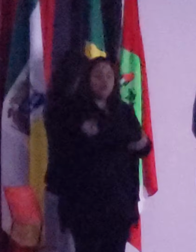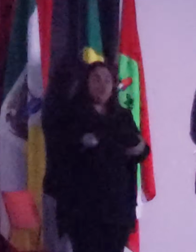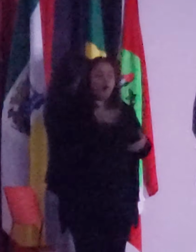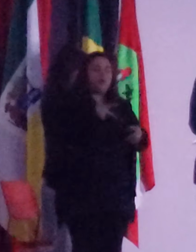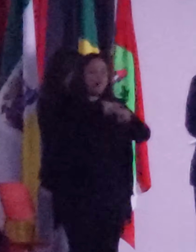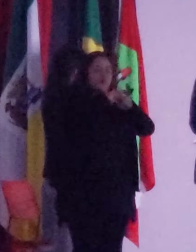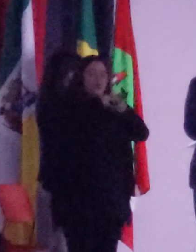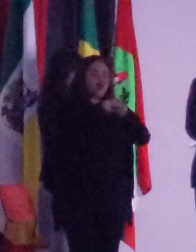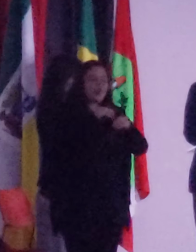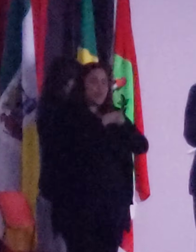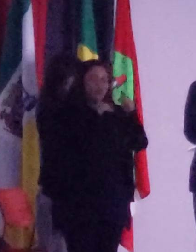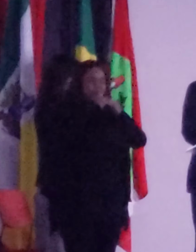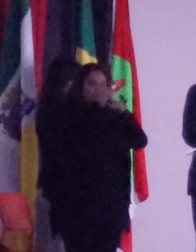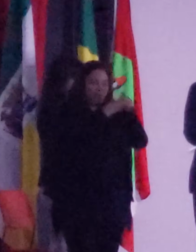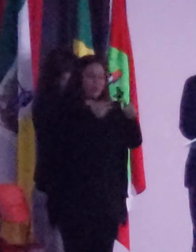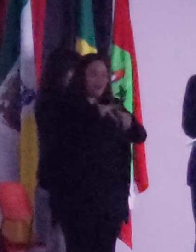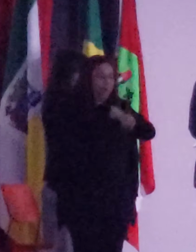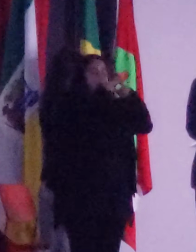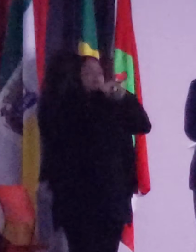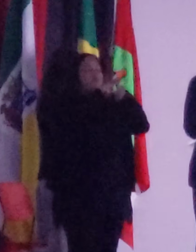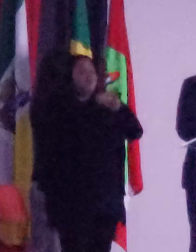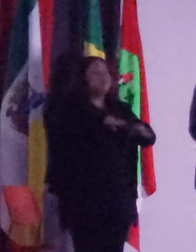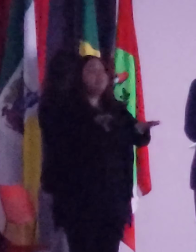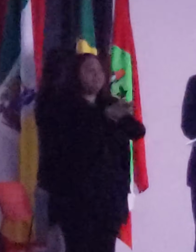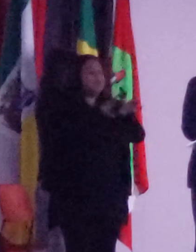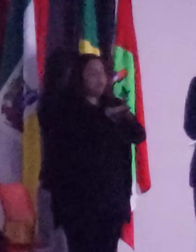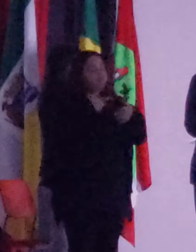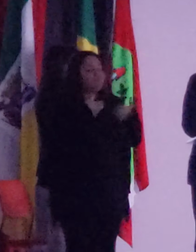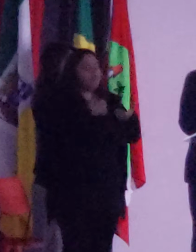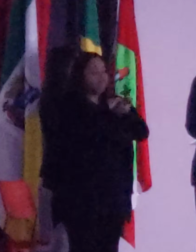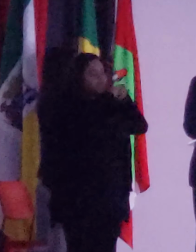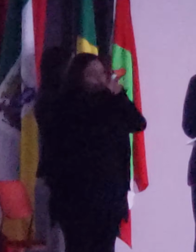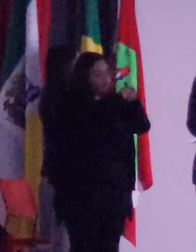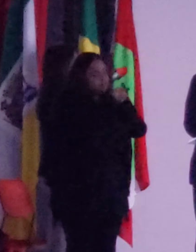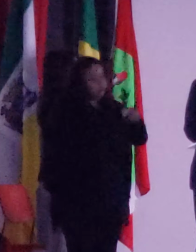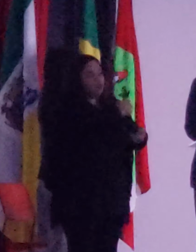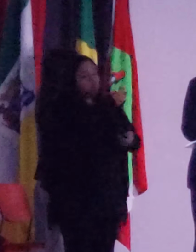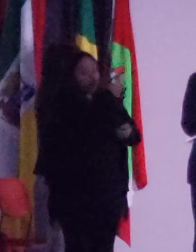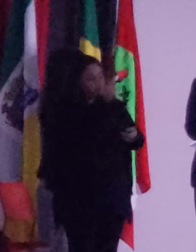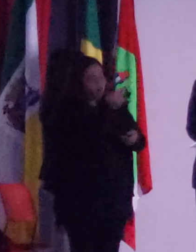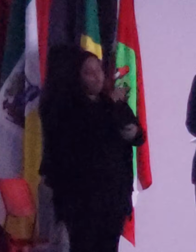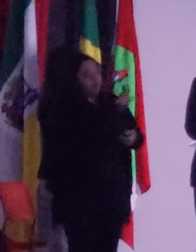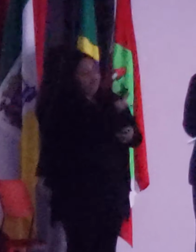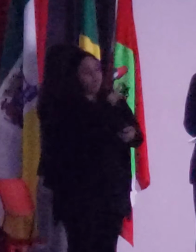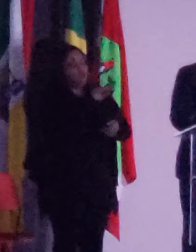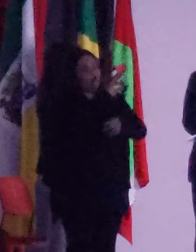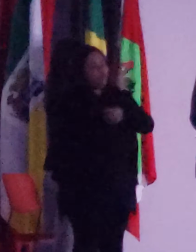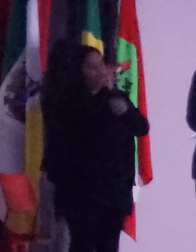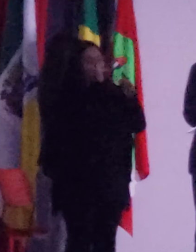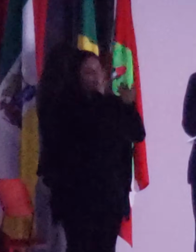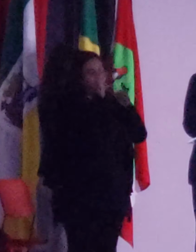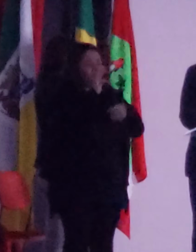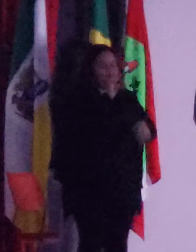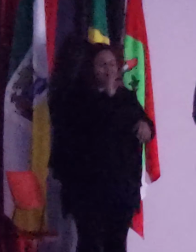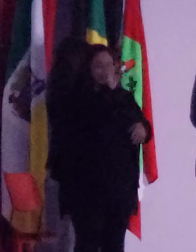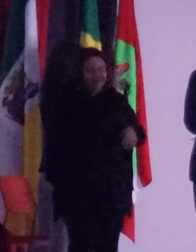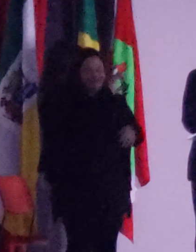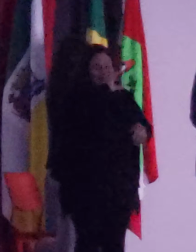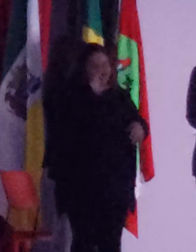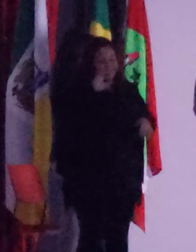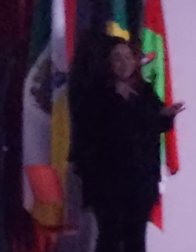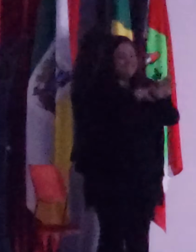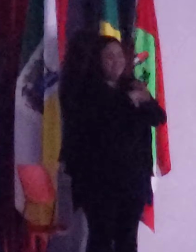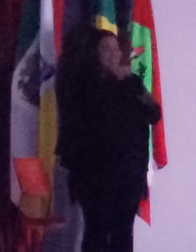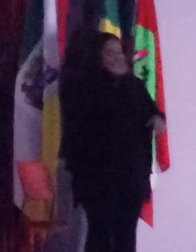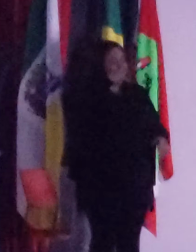restaurado, e também no nome da presidente da Fundação Catarinense de Cultura, Ana Lúcia Coutinho.